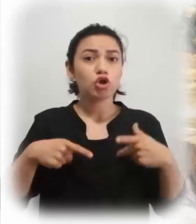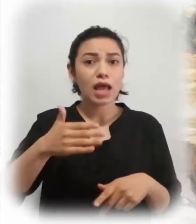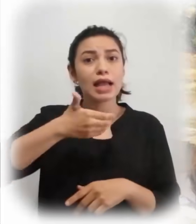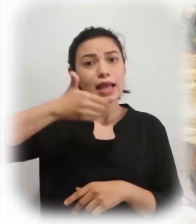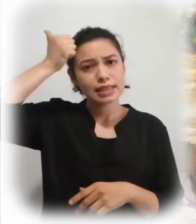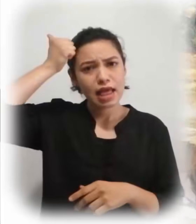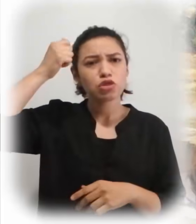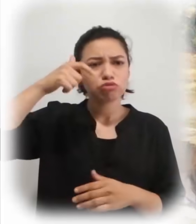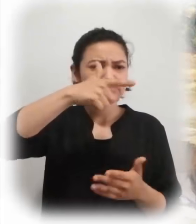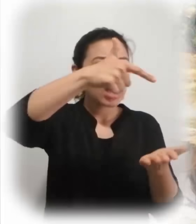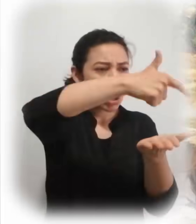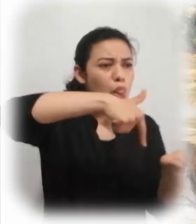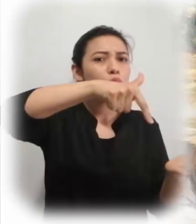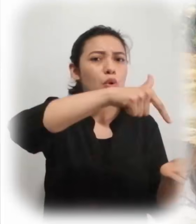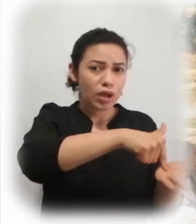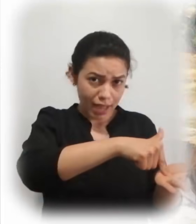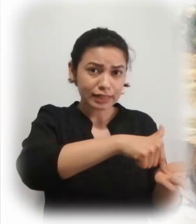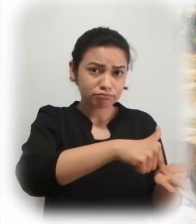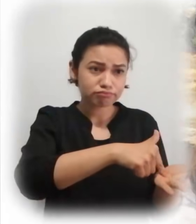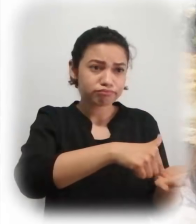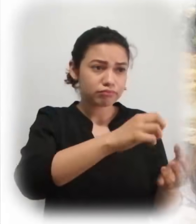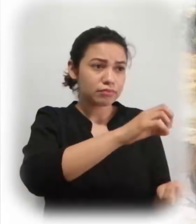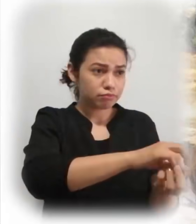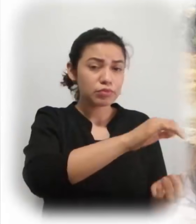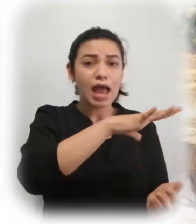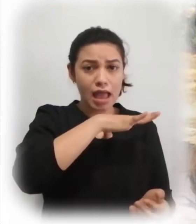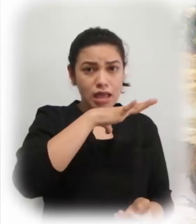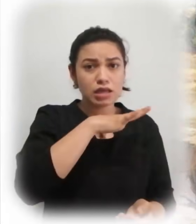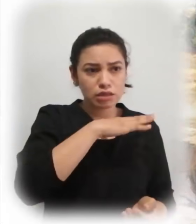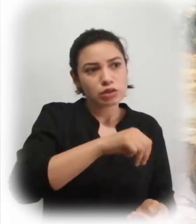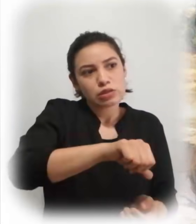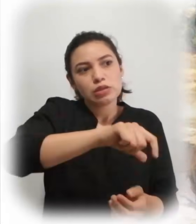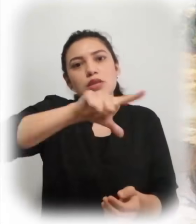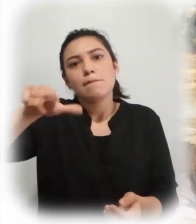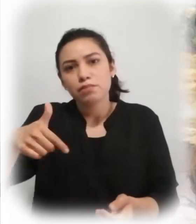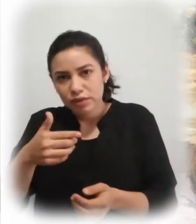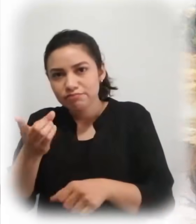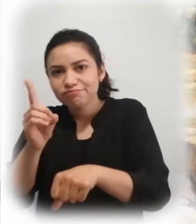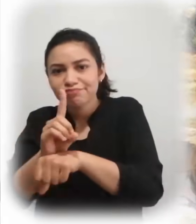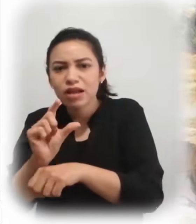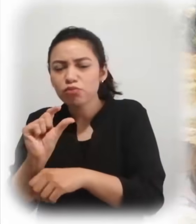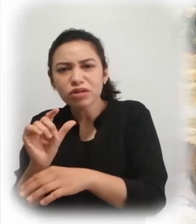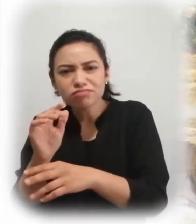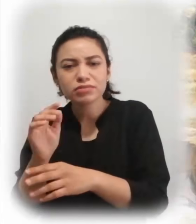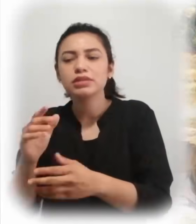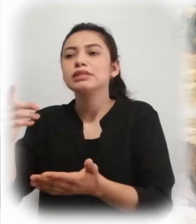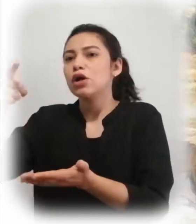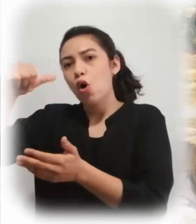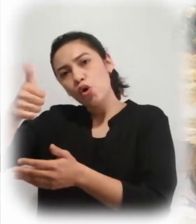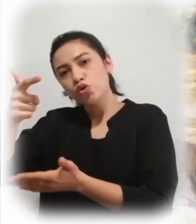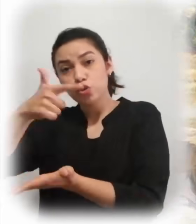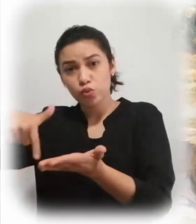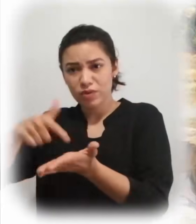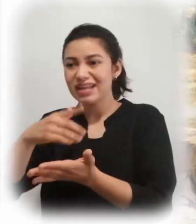pocos días ya están en otro diciéndoles que aman entrañablemente a ese pueblo cuando parecen más bien